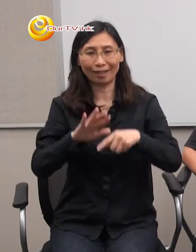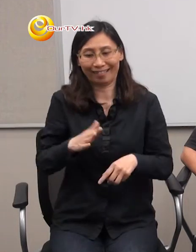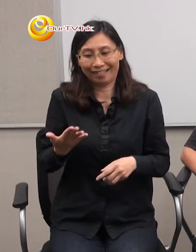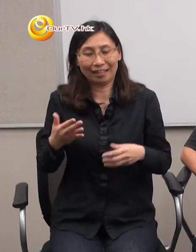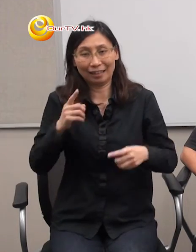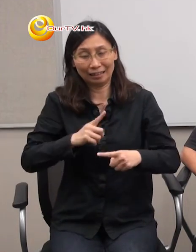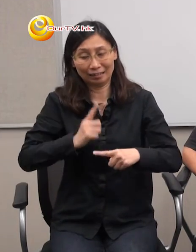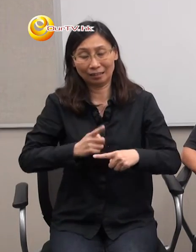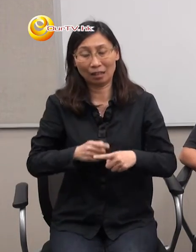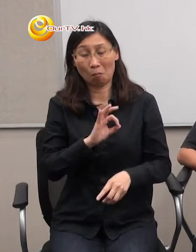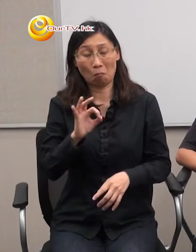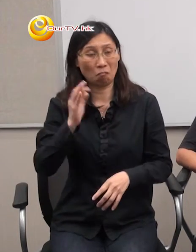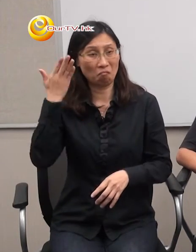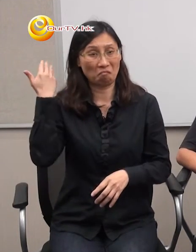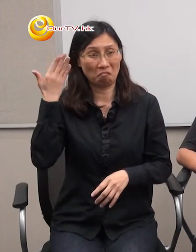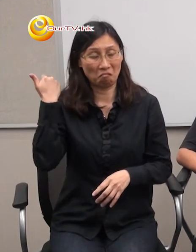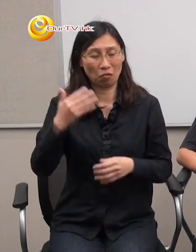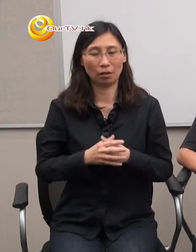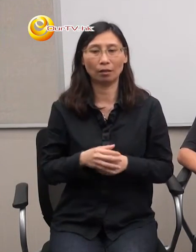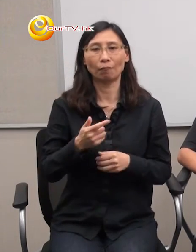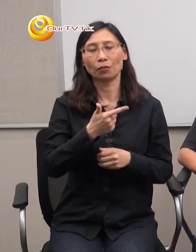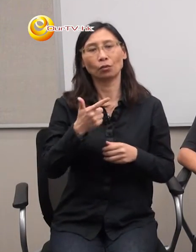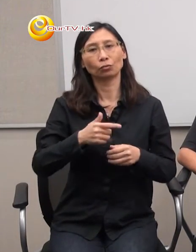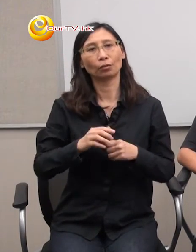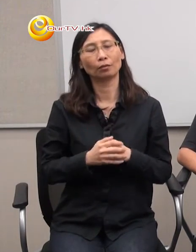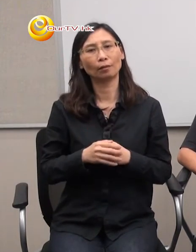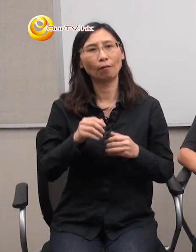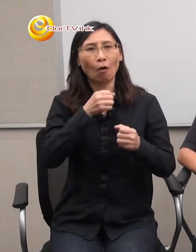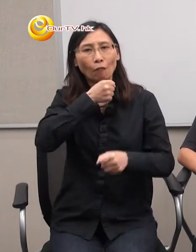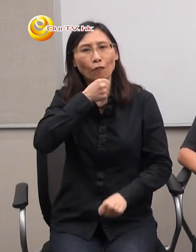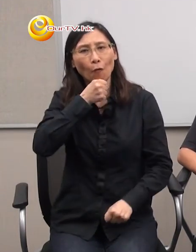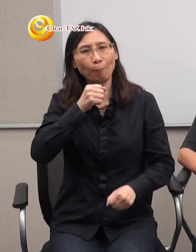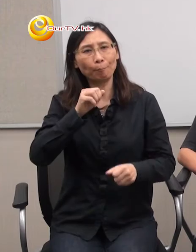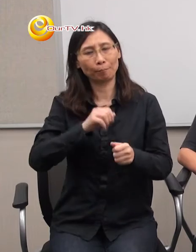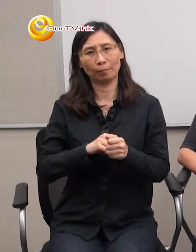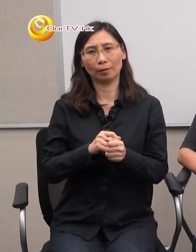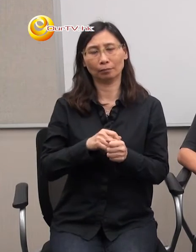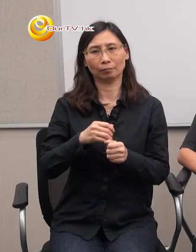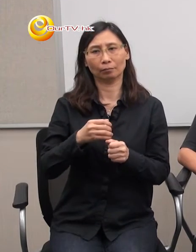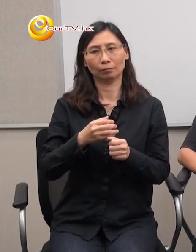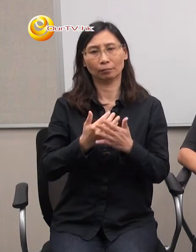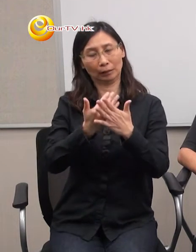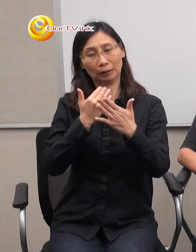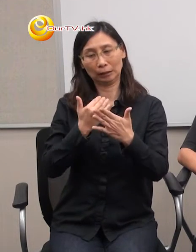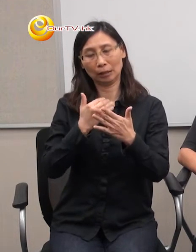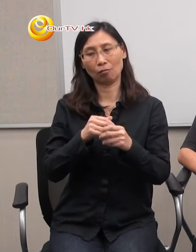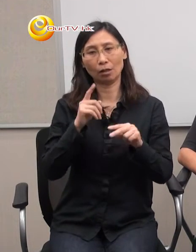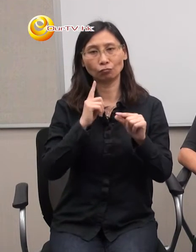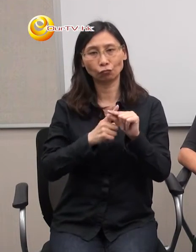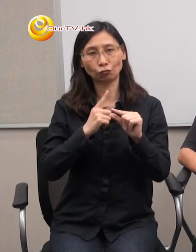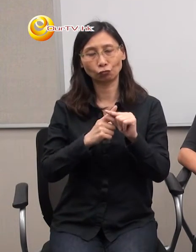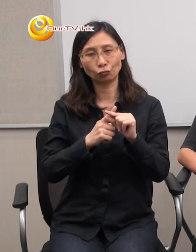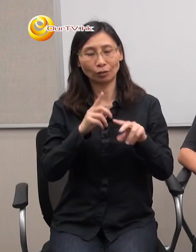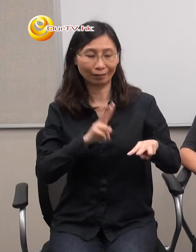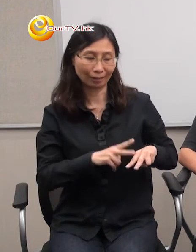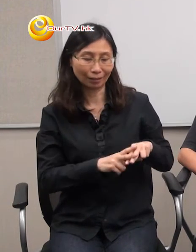個，無論係新聞價值啊，或者其實實際上嗰啲訪問背後係唔係都代表到就話中央想親自落嚟